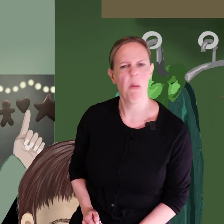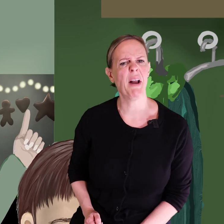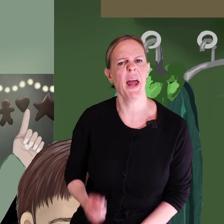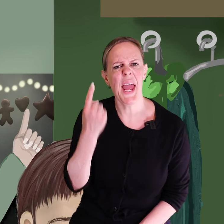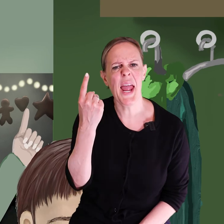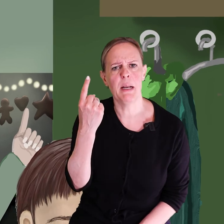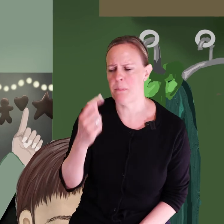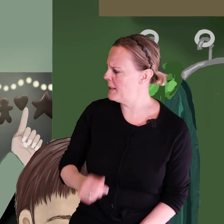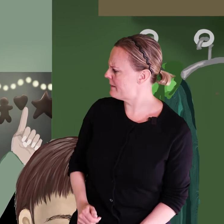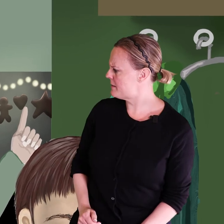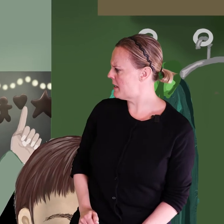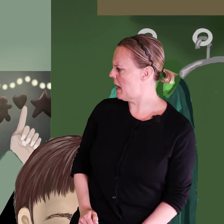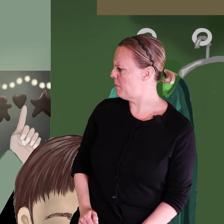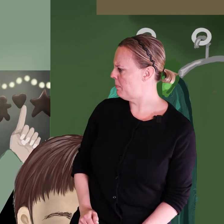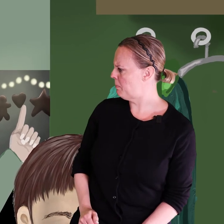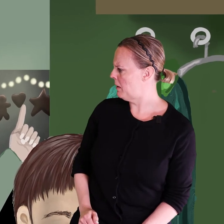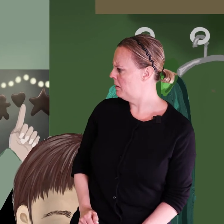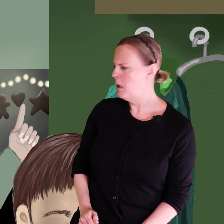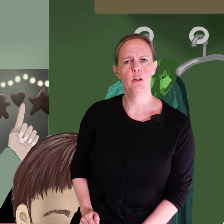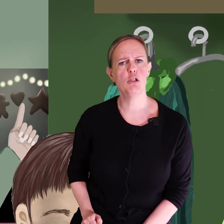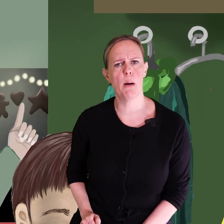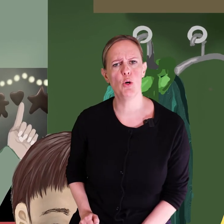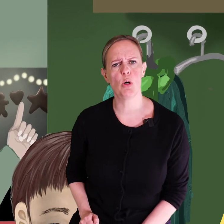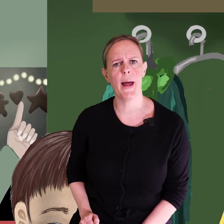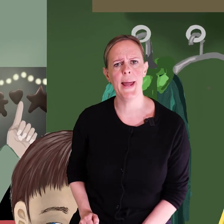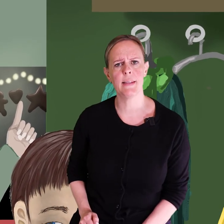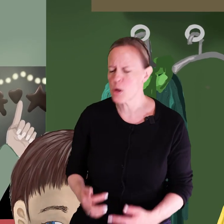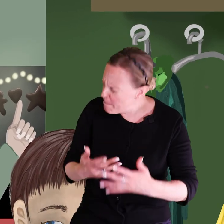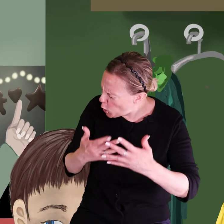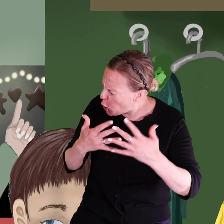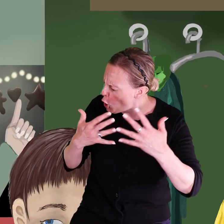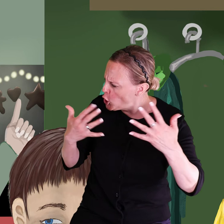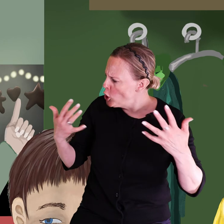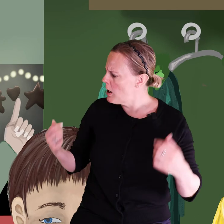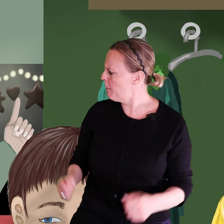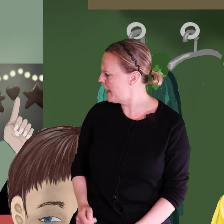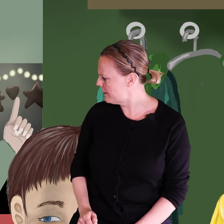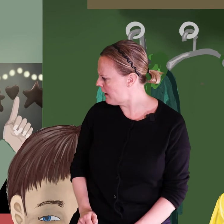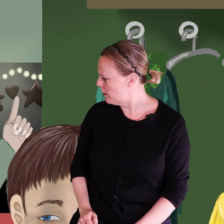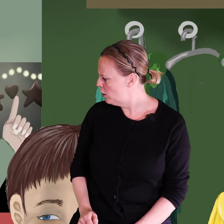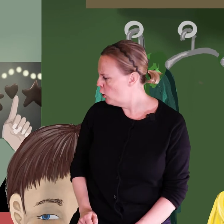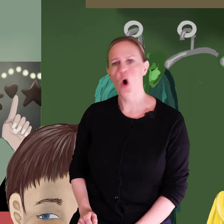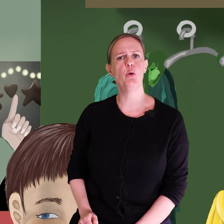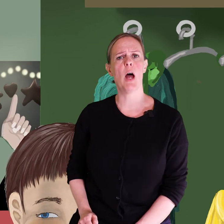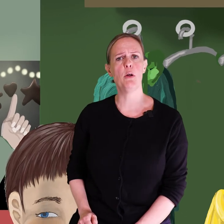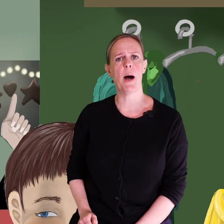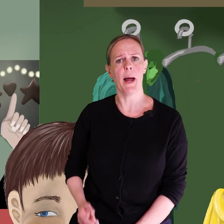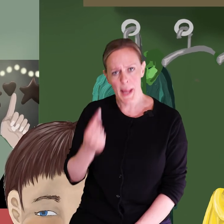Bara en plätt, säger pappa. Du som brukar äta så många plättar. Och nu tar du bara